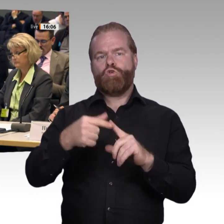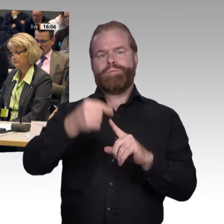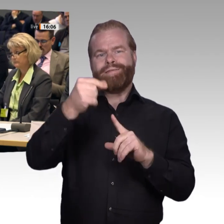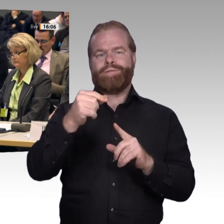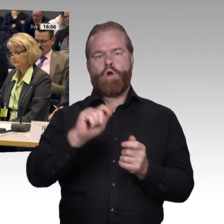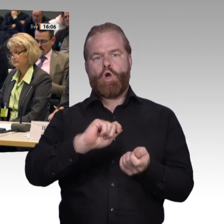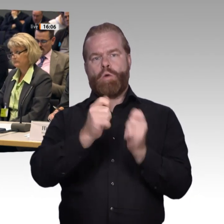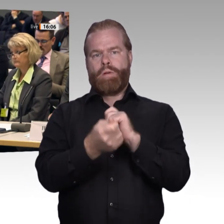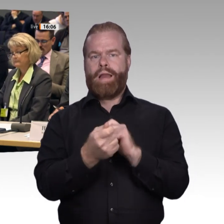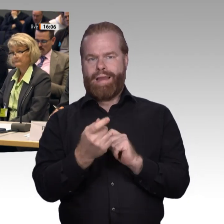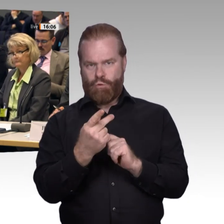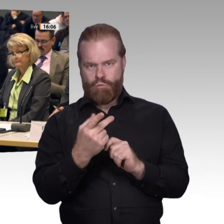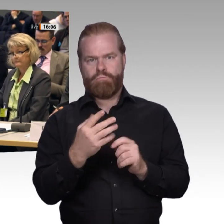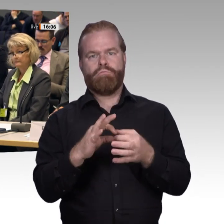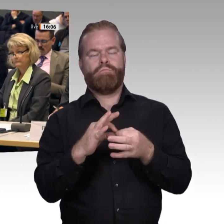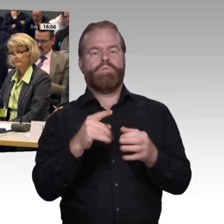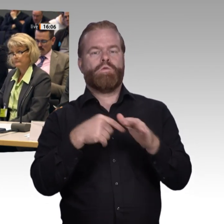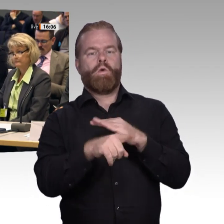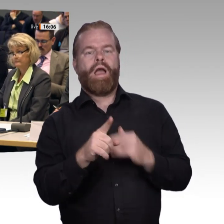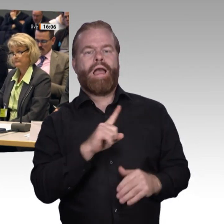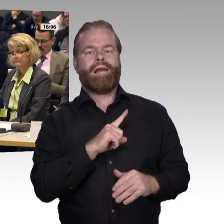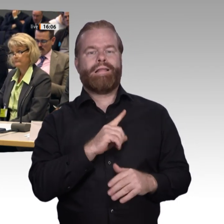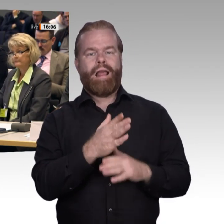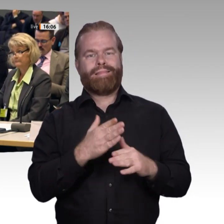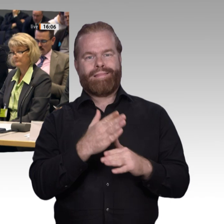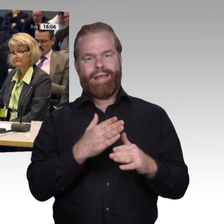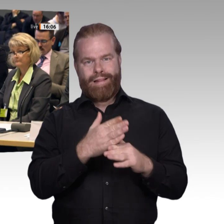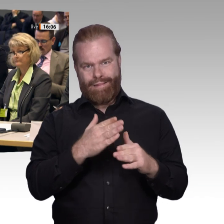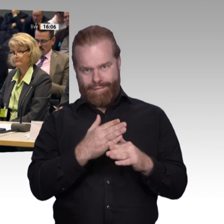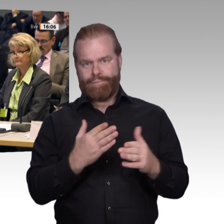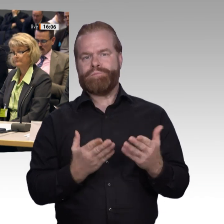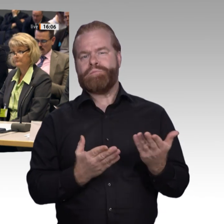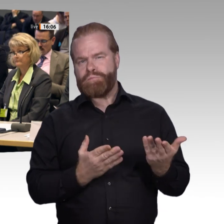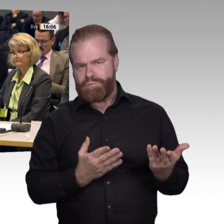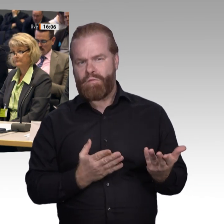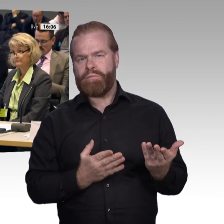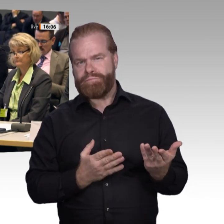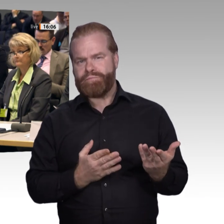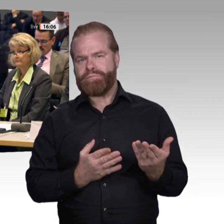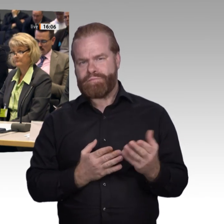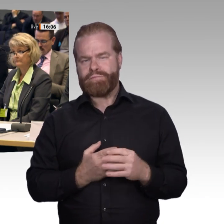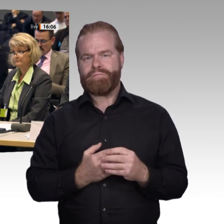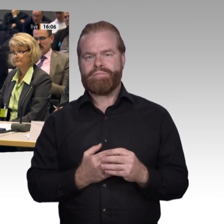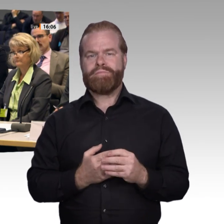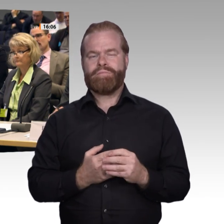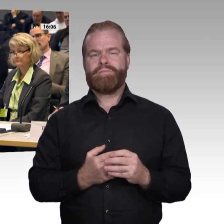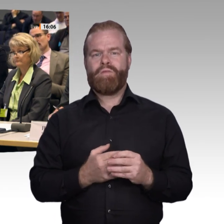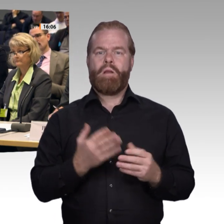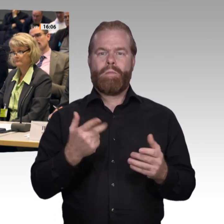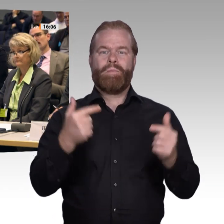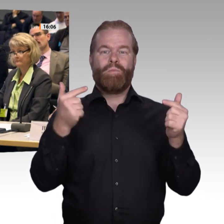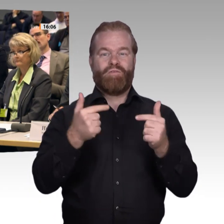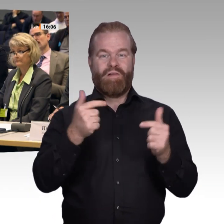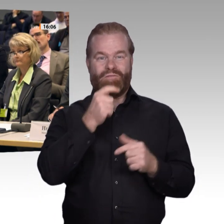darüber hinaus notwendigen Betrag aufbringt. Dadurch würde natürlich die Pflegebedürftigen, aber auch die Hilfe zur Pflege, also